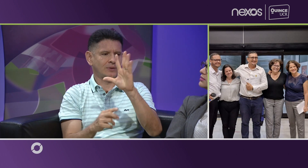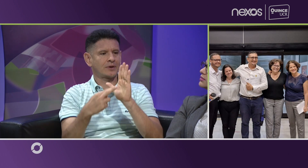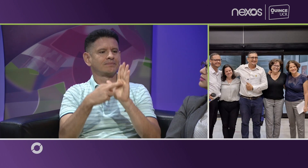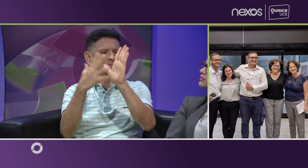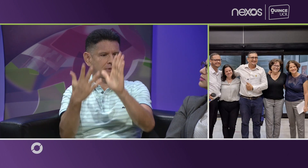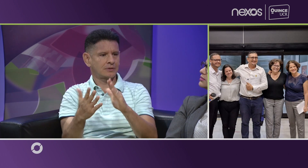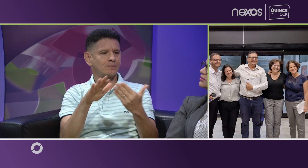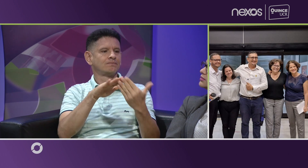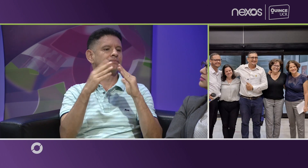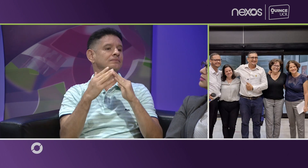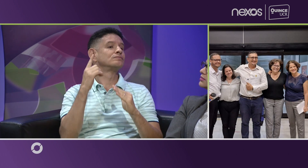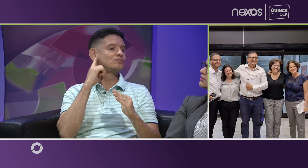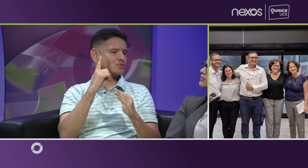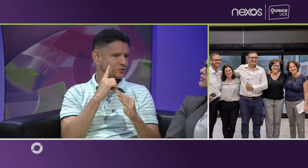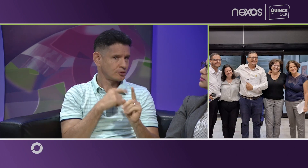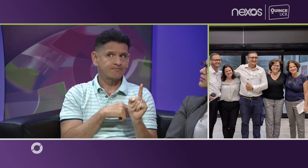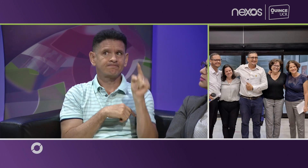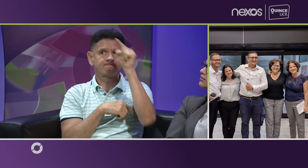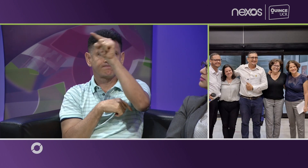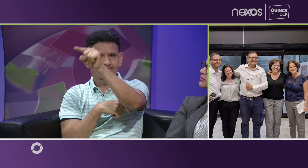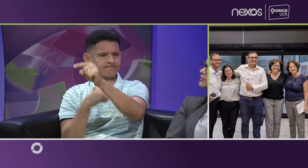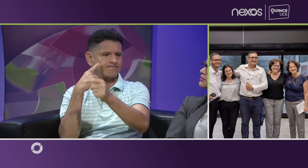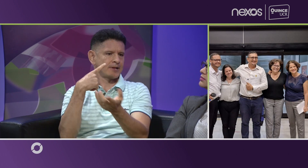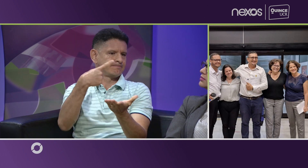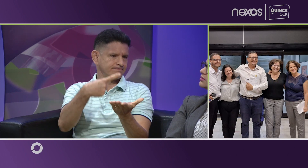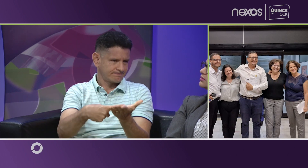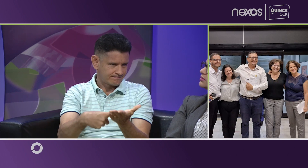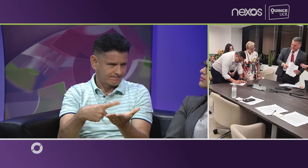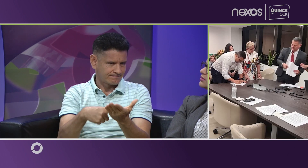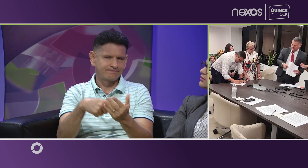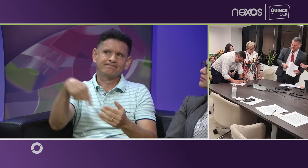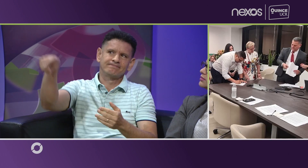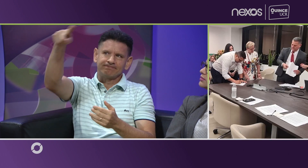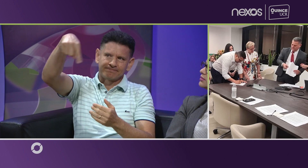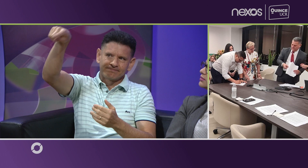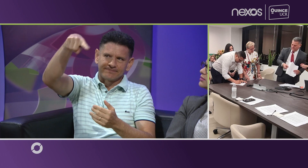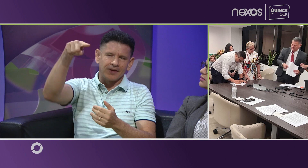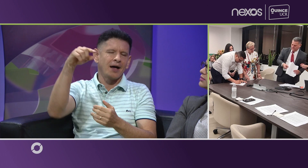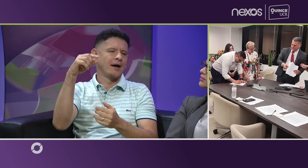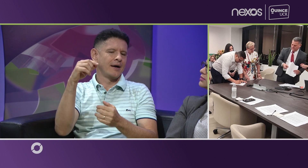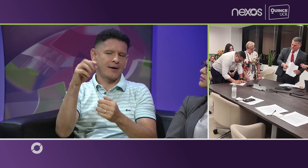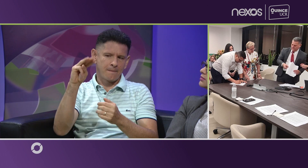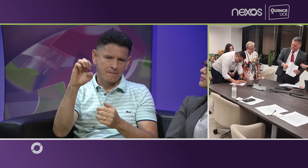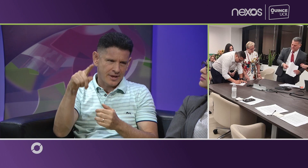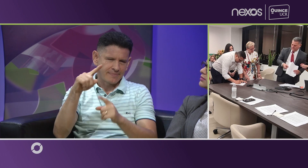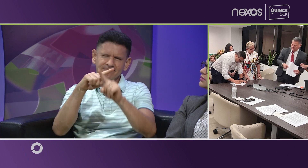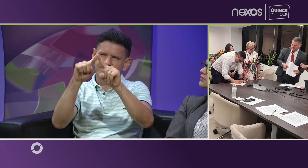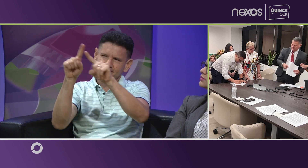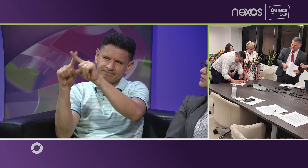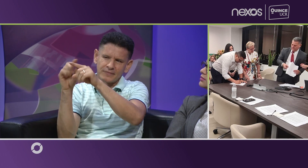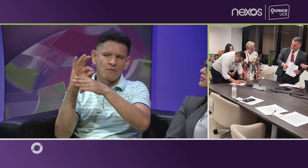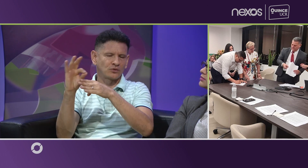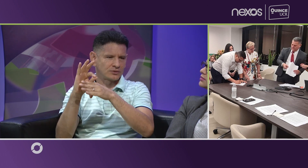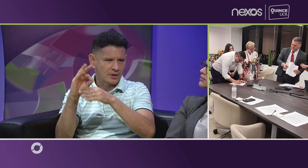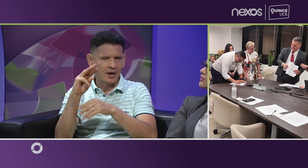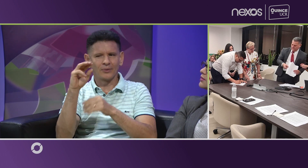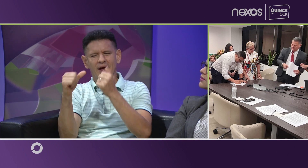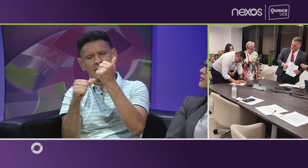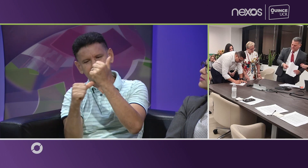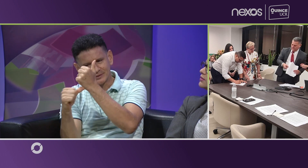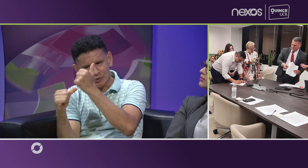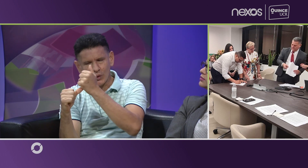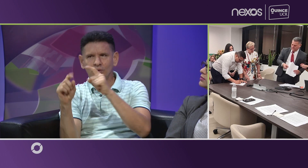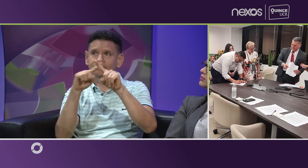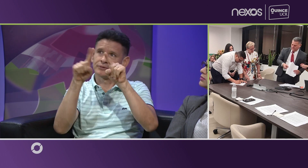pudo llevar finalmente a la reunión de discusión a 5 miembros dentro del MEP, con los